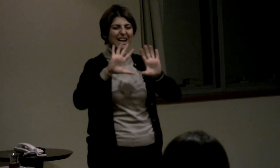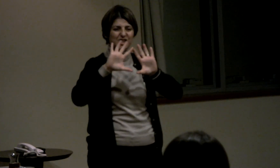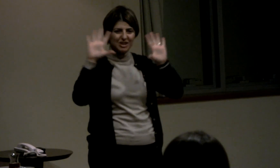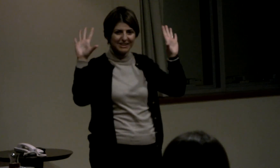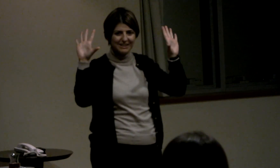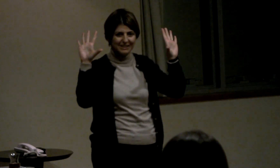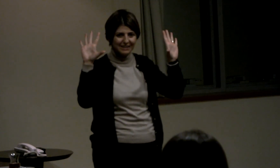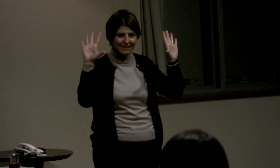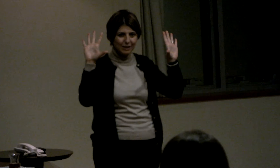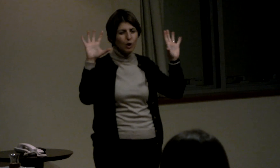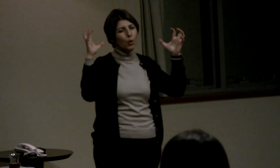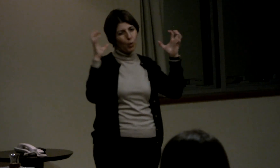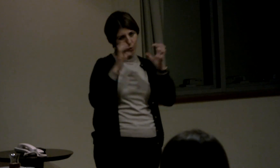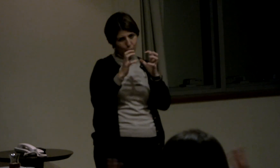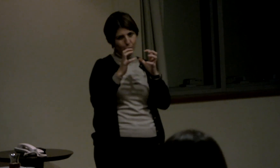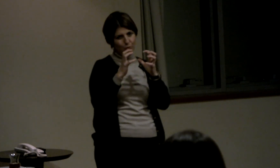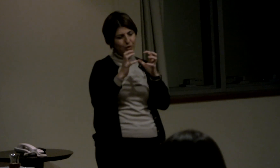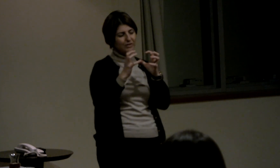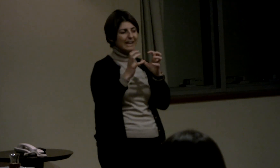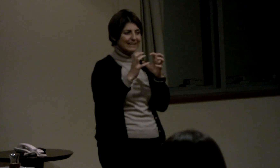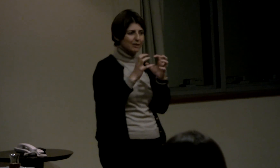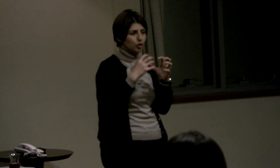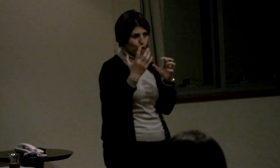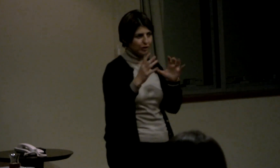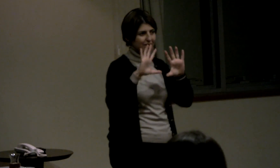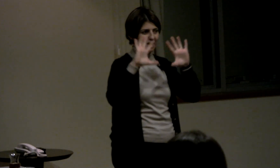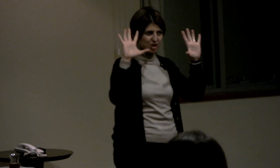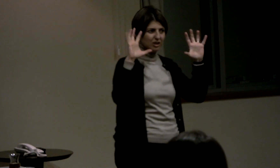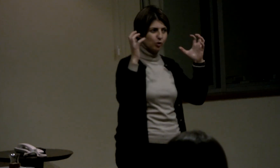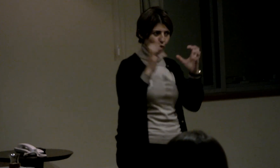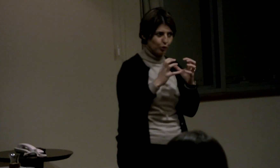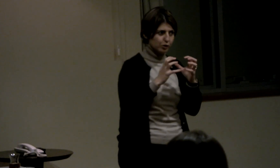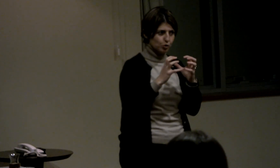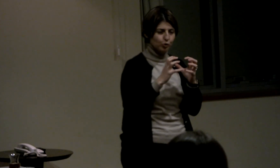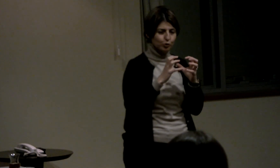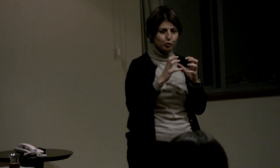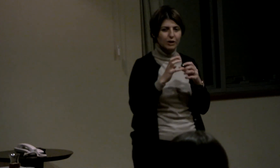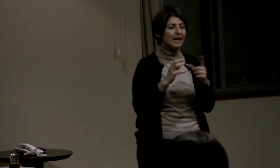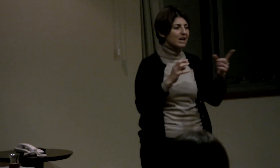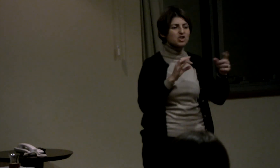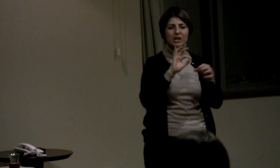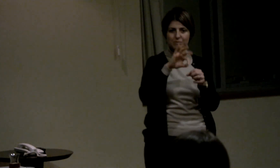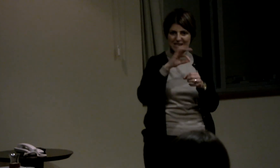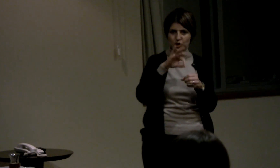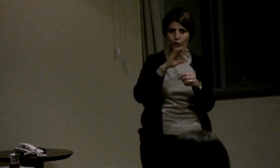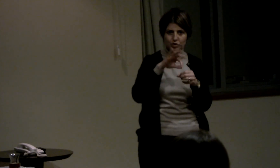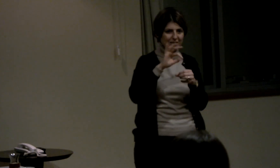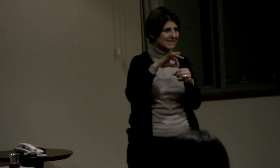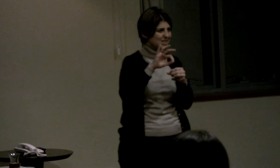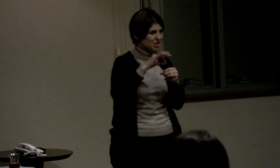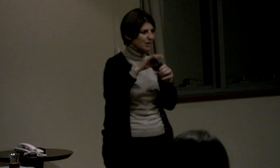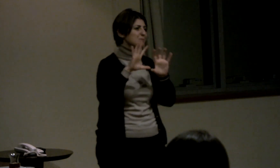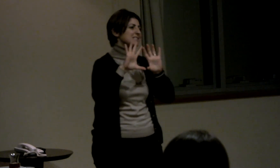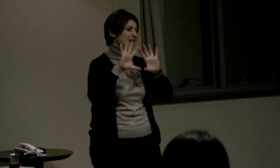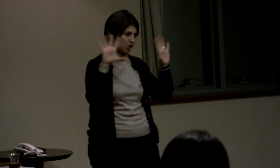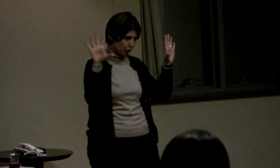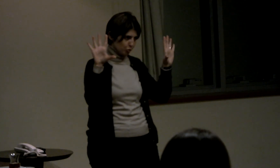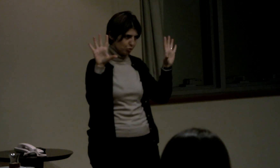açık, koyu. Renklerin tonlarını açık ve koyuyla söylüyorduk. Çayımız açık olacaksa çayımız da açık olsun